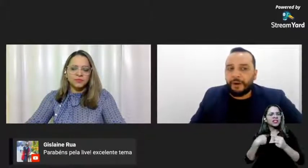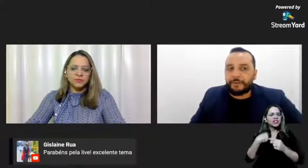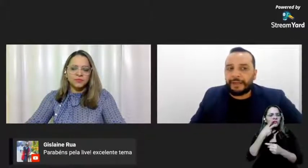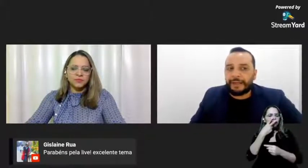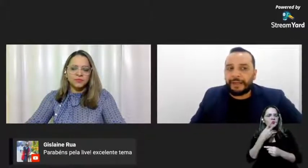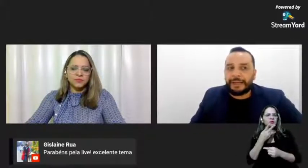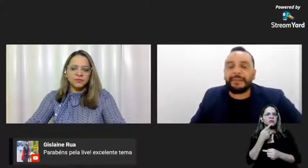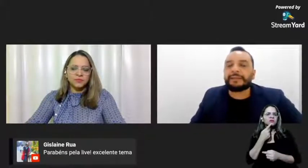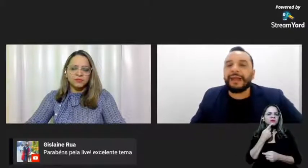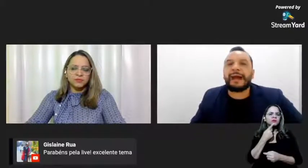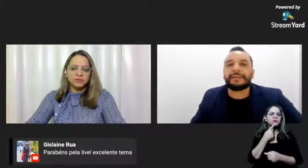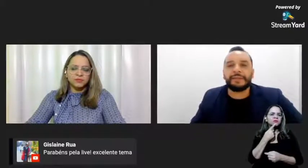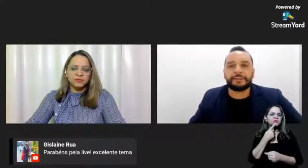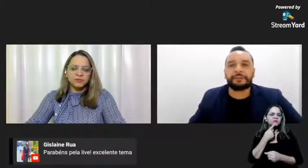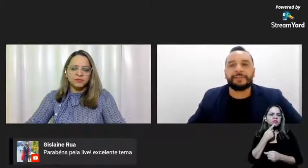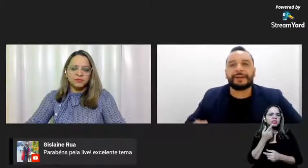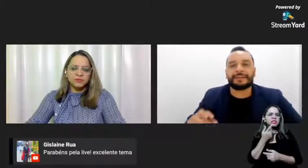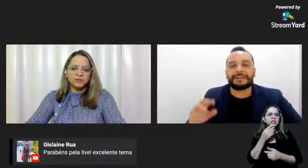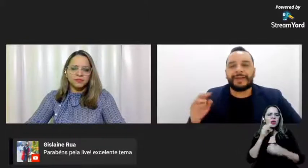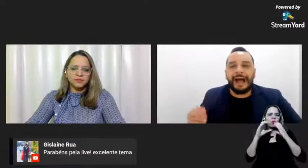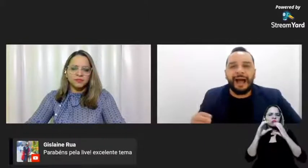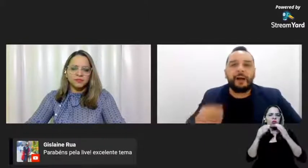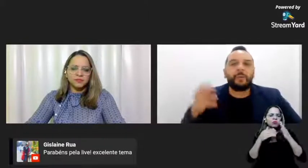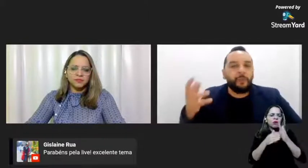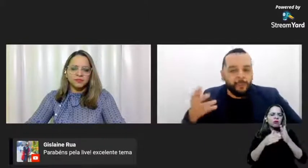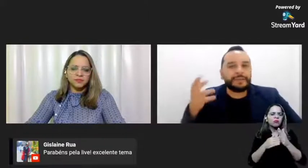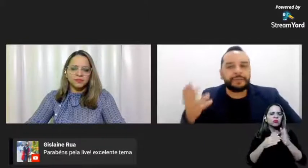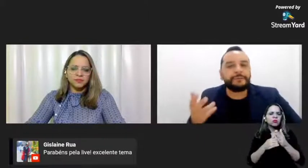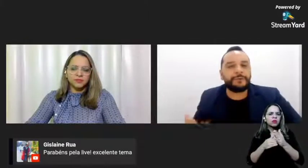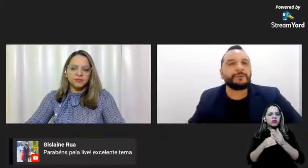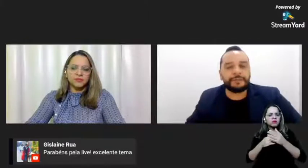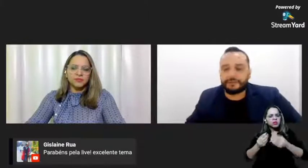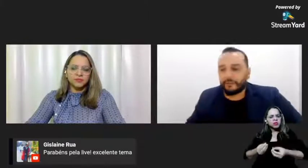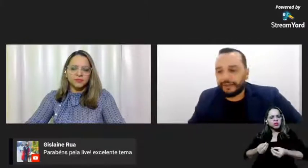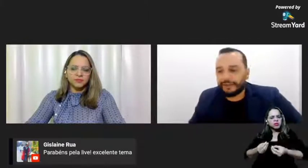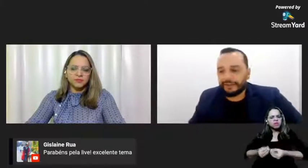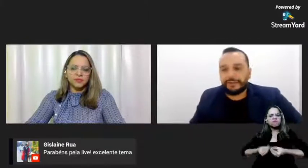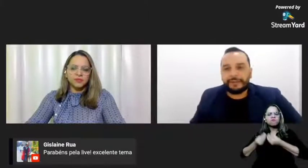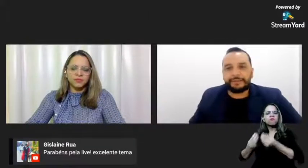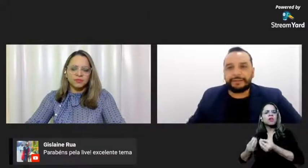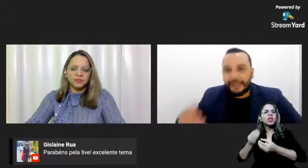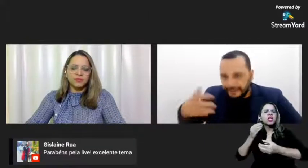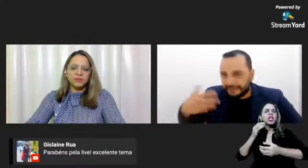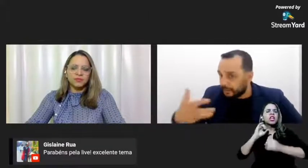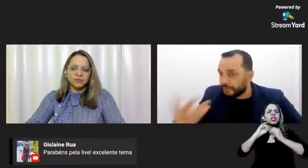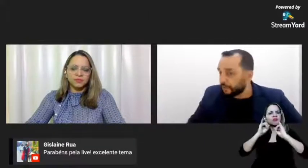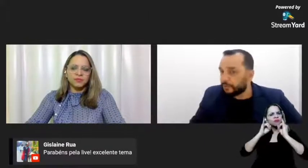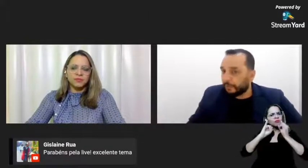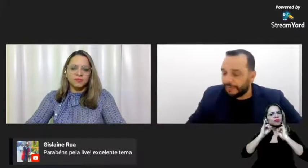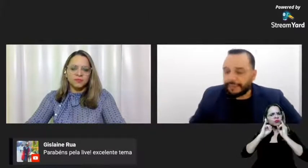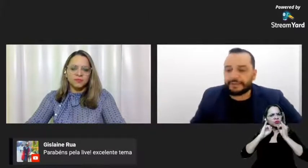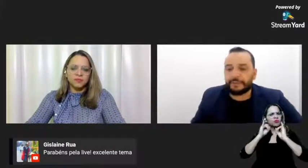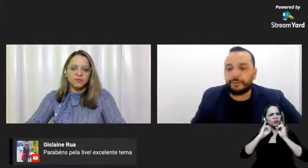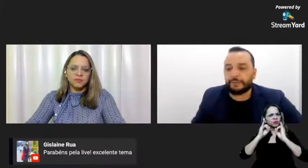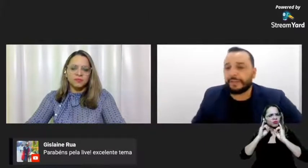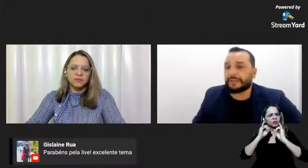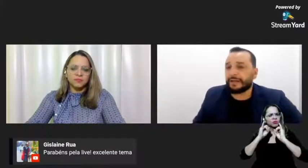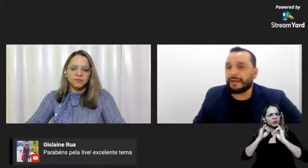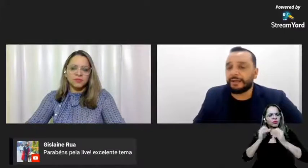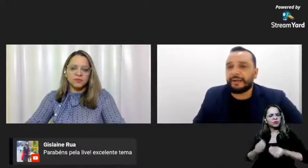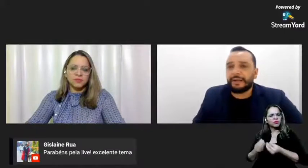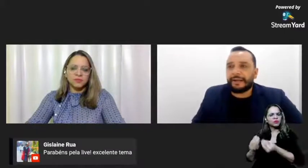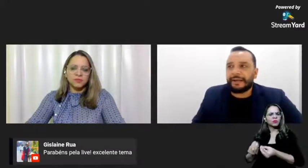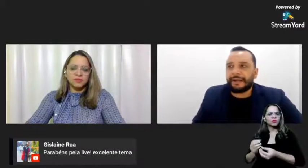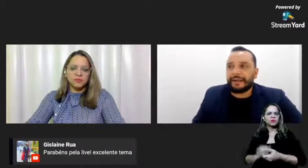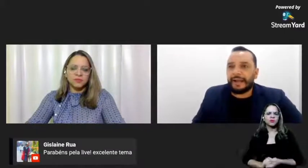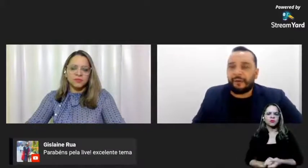uma forma limitada de passar algumas informações nesse tipo de comunicação. Eu falava